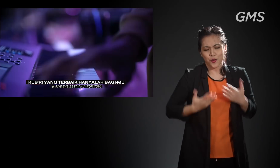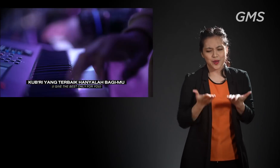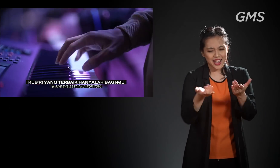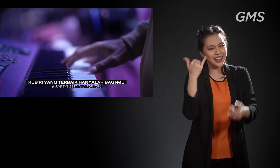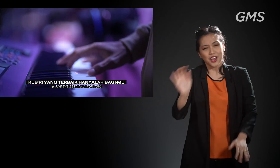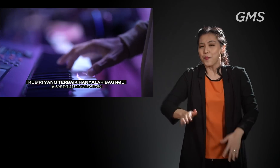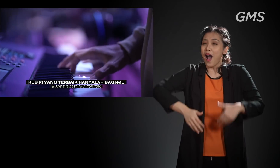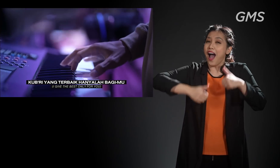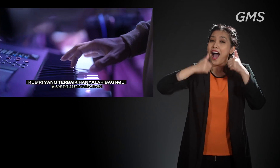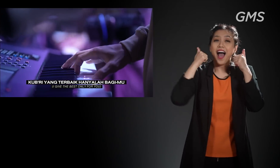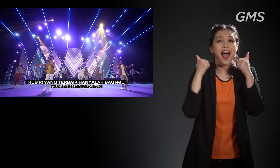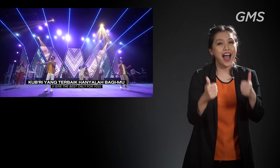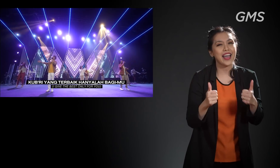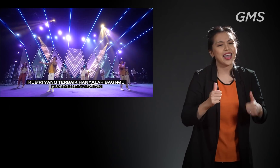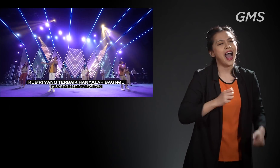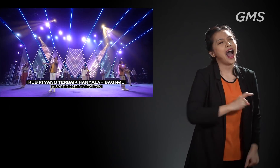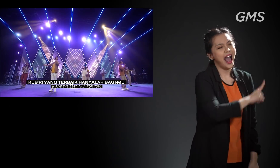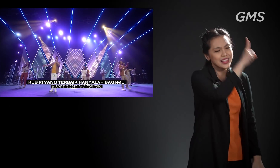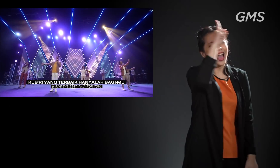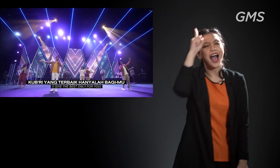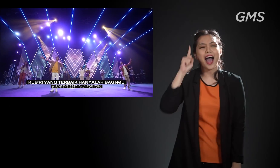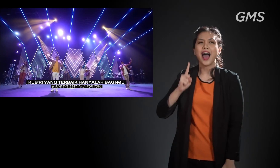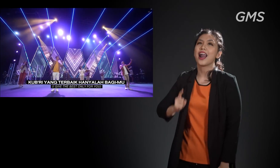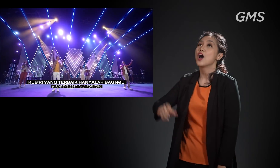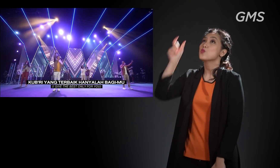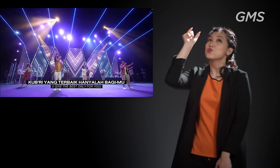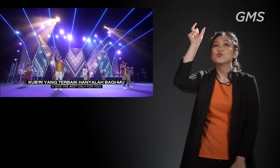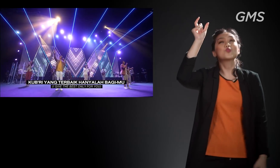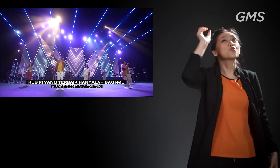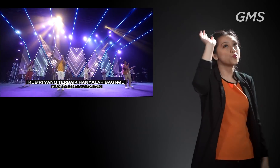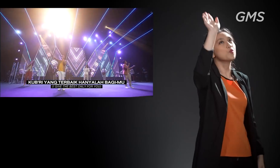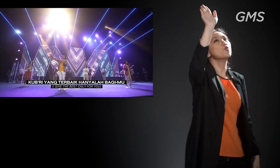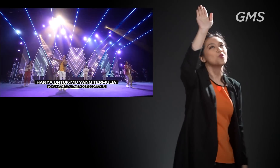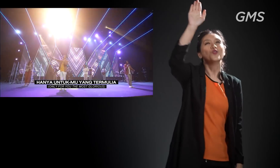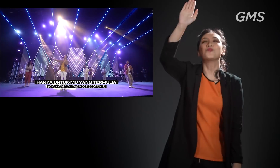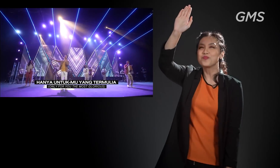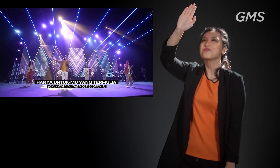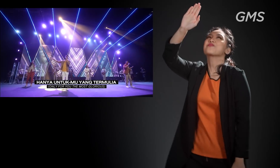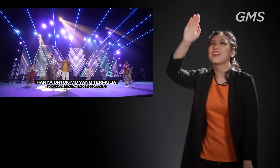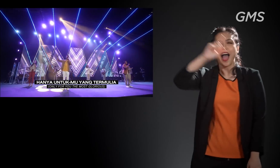Ku beri yang terbaik, hanyalah bagi-Mu.